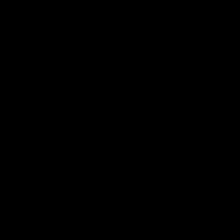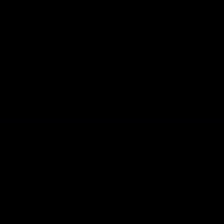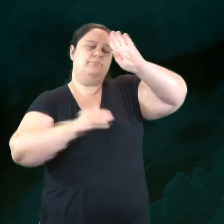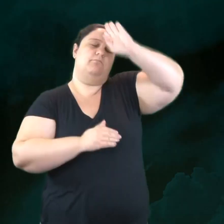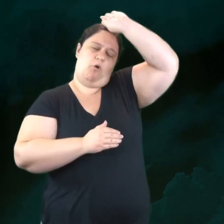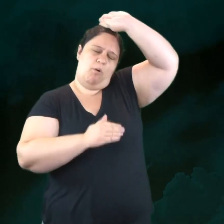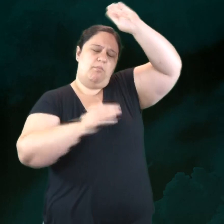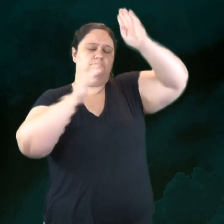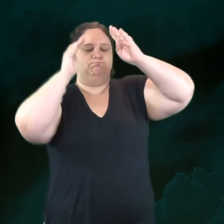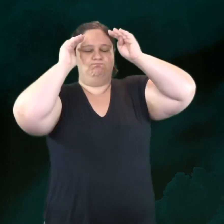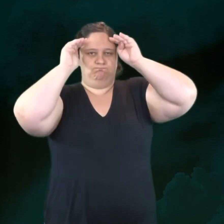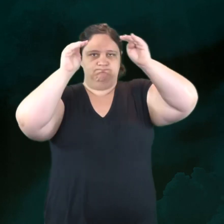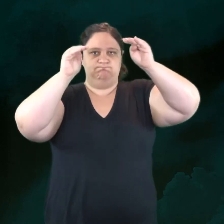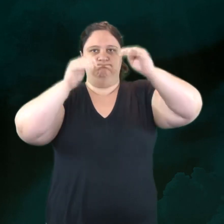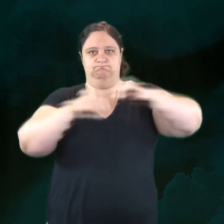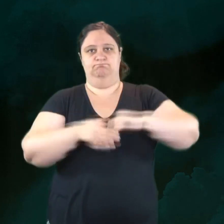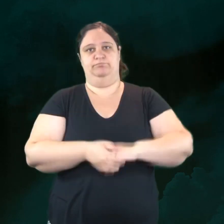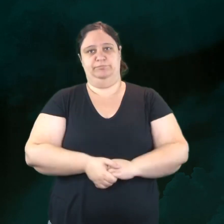Romano. E